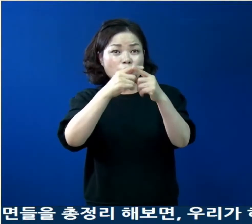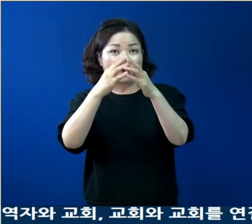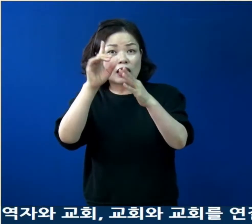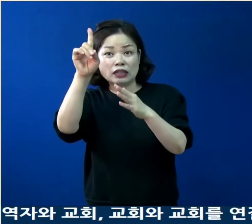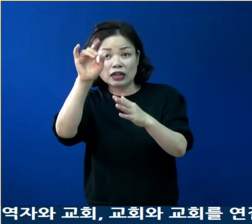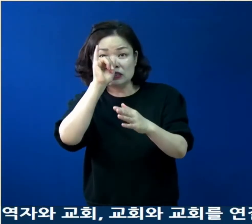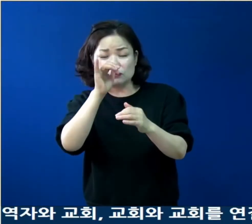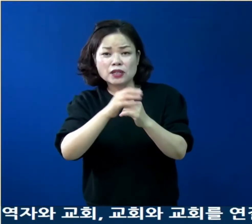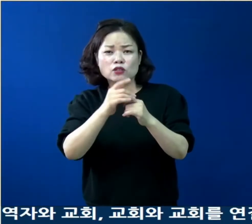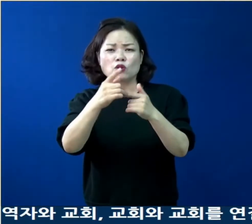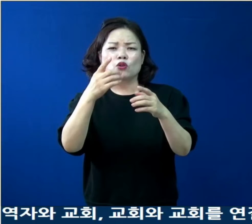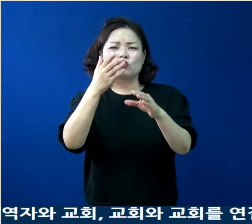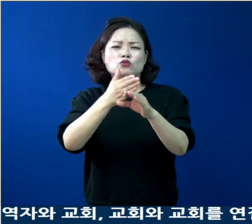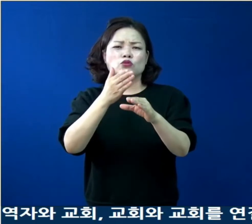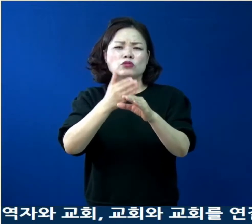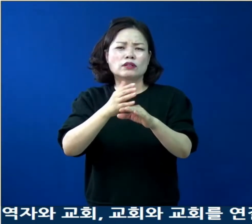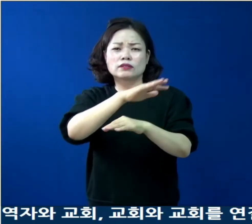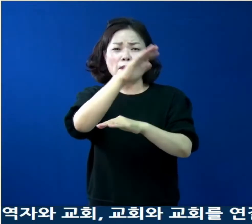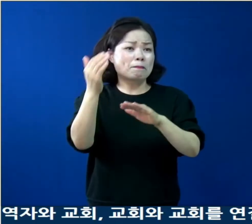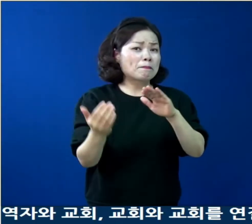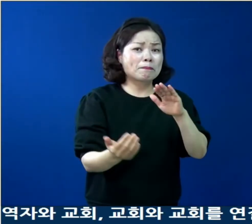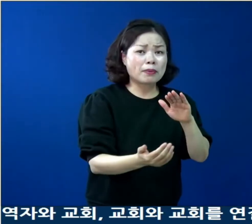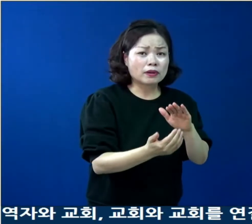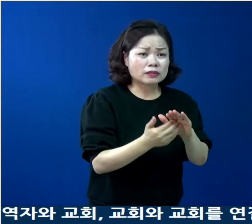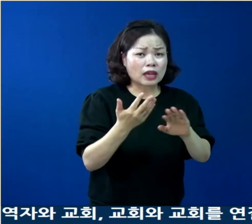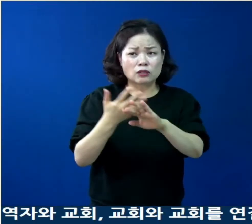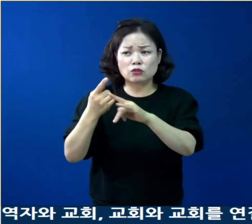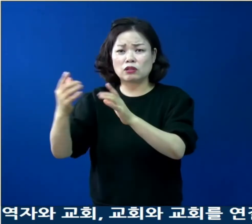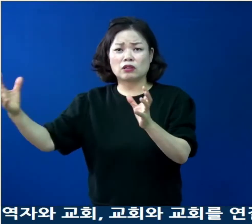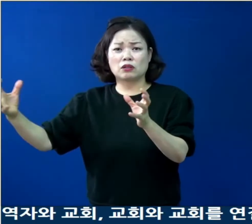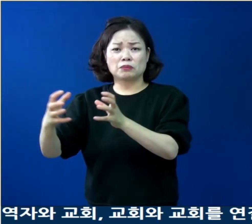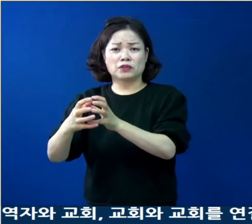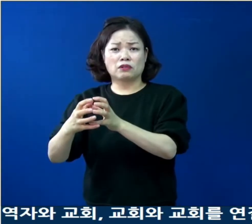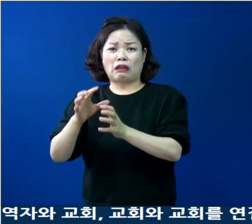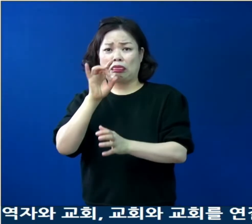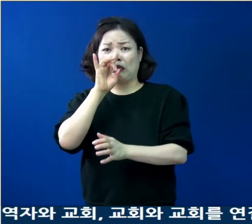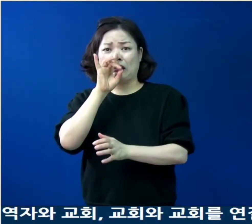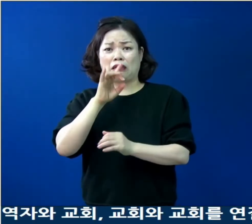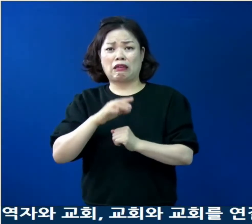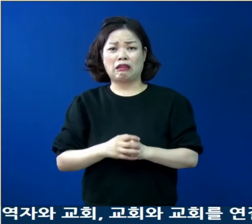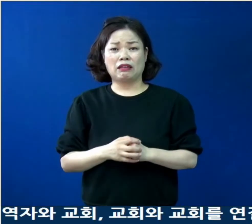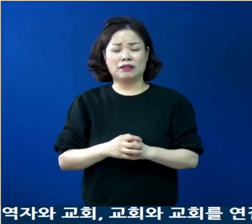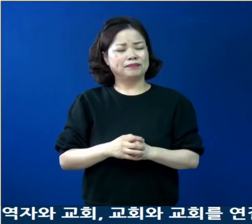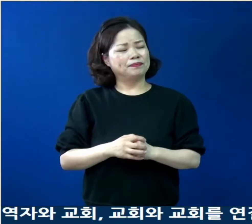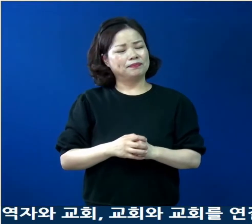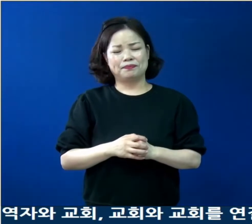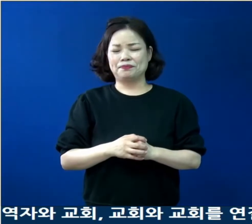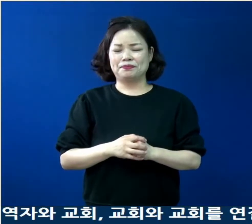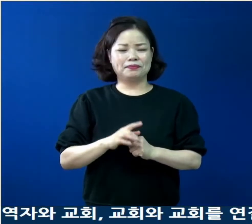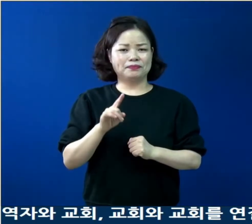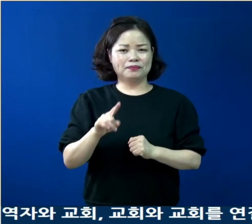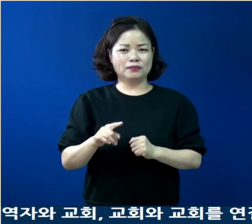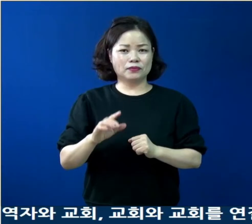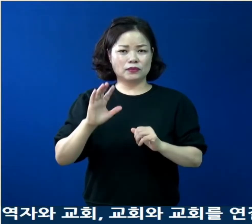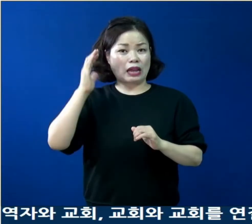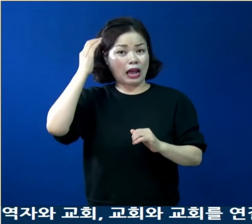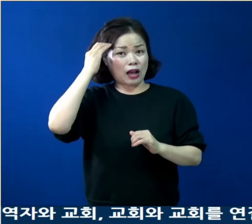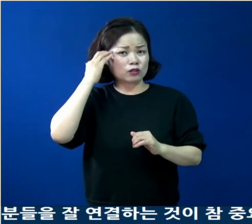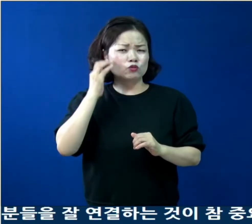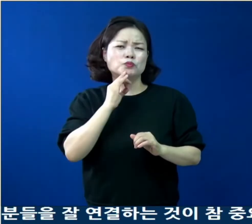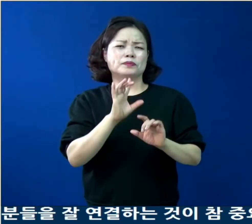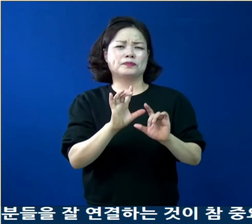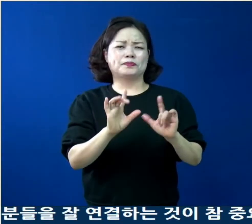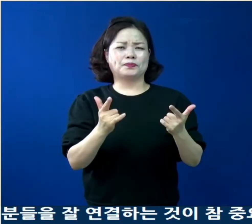있으면요 그 교회를 중심으로 그냥 다 이루어져. 딴 교회랑 협력은 잘 안 돼. 이런 것들이 우리나라뿐만